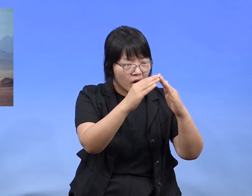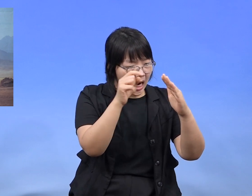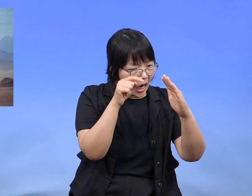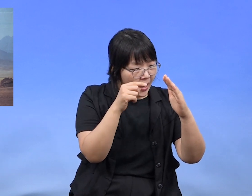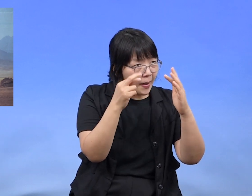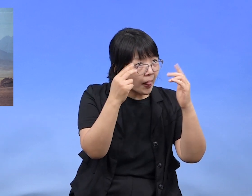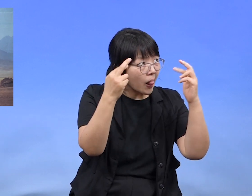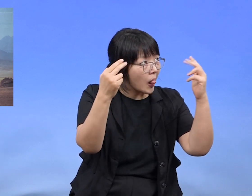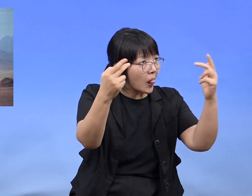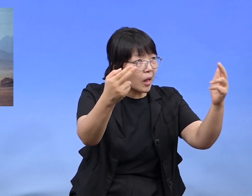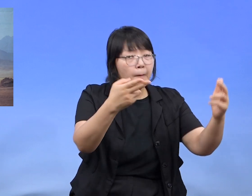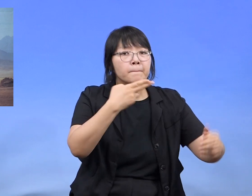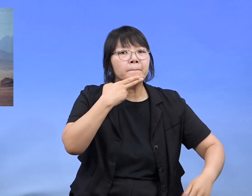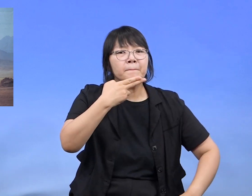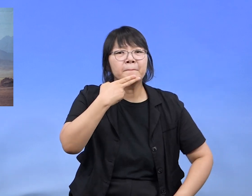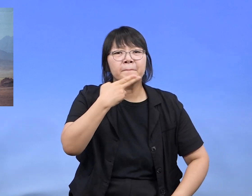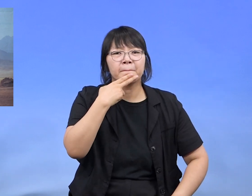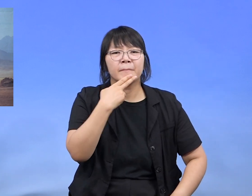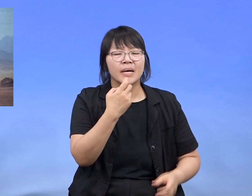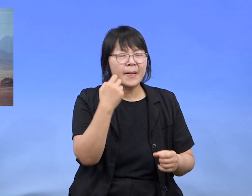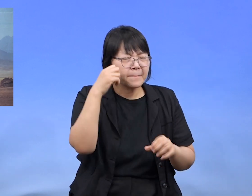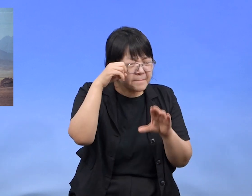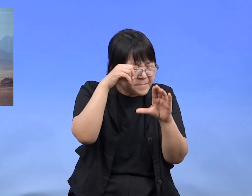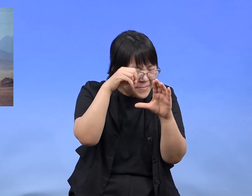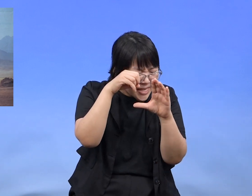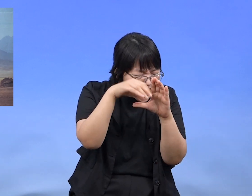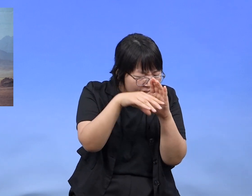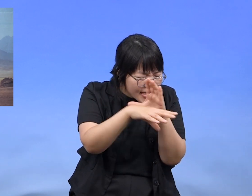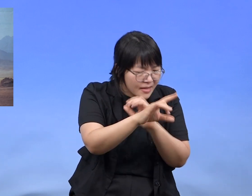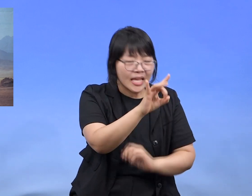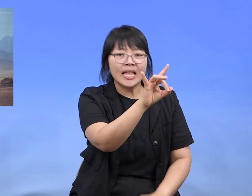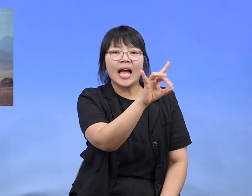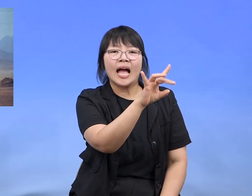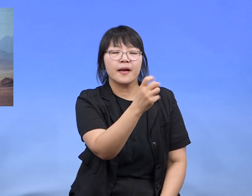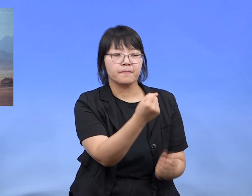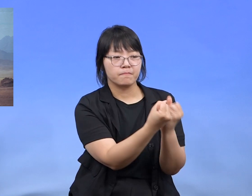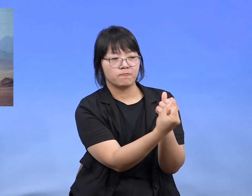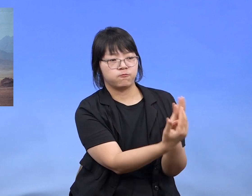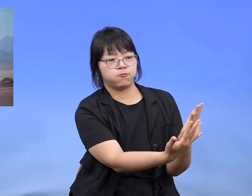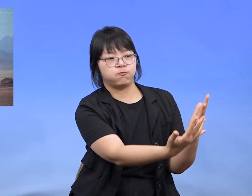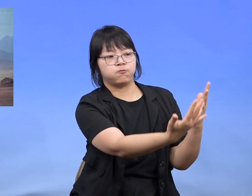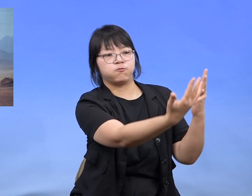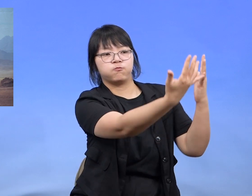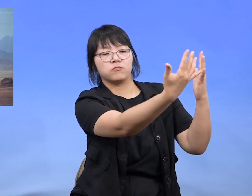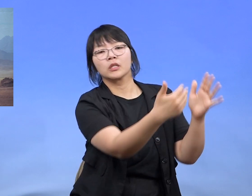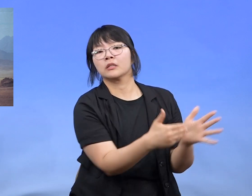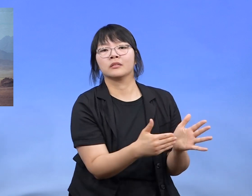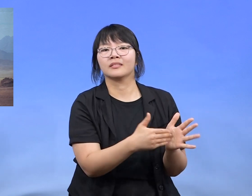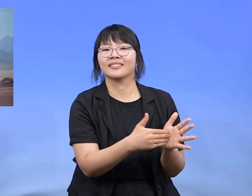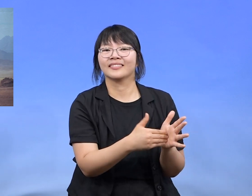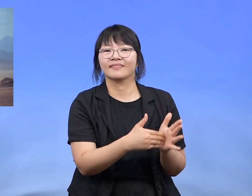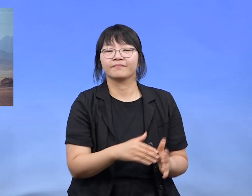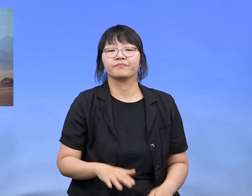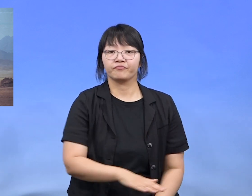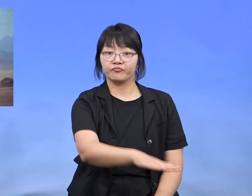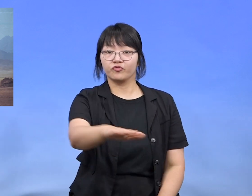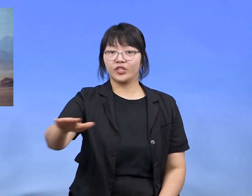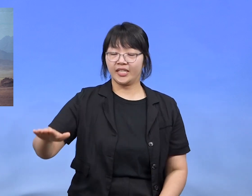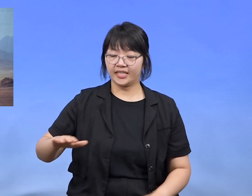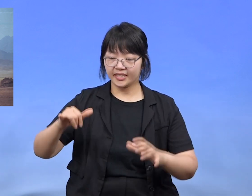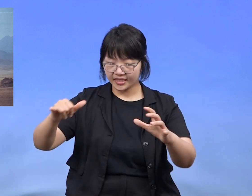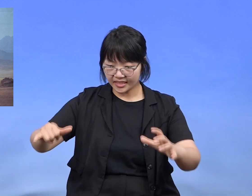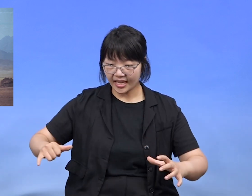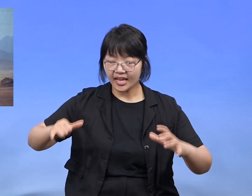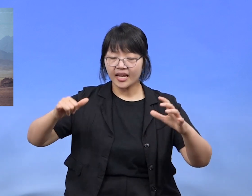이 금촛대 메노라는 유일한 빛의 원천이었습니다. 오늘 저와 여러분이 살고 있는 이